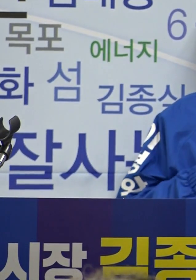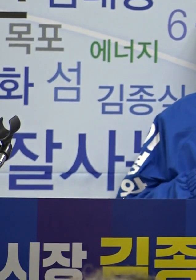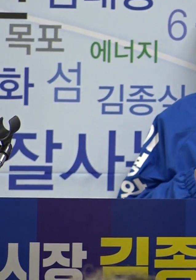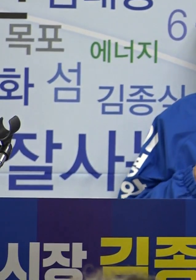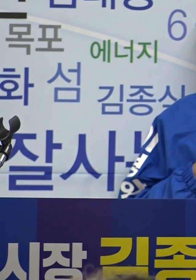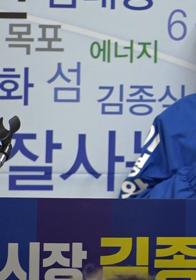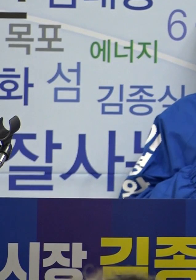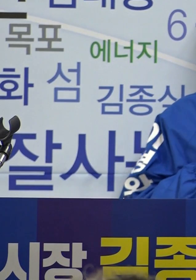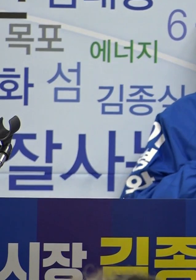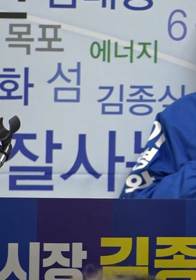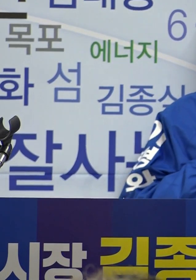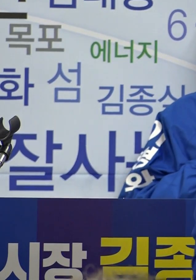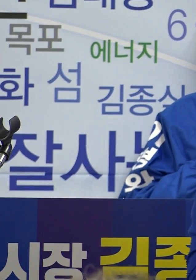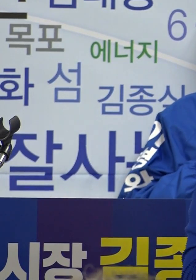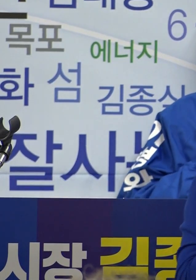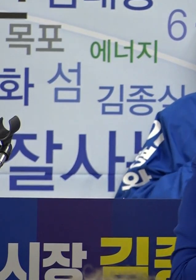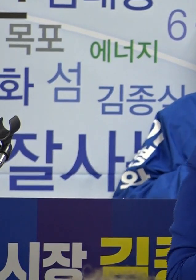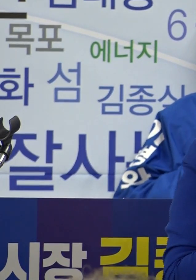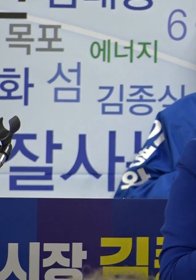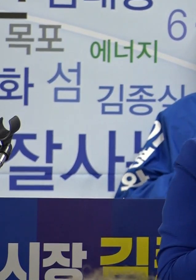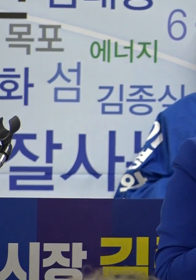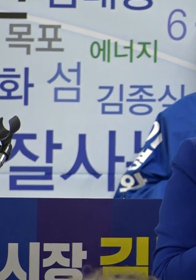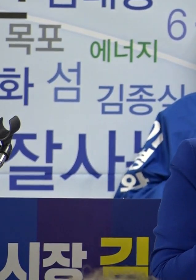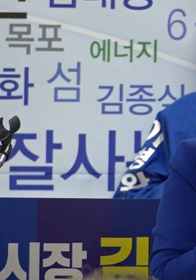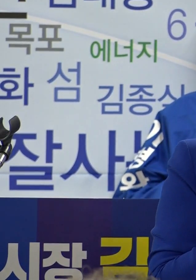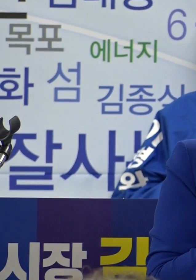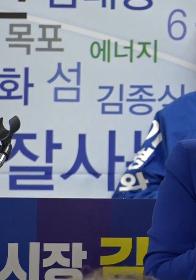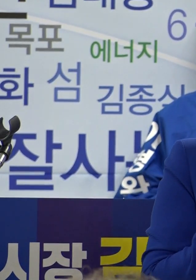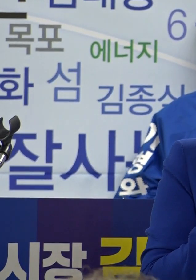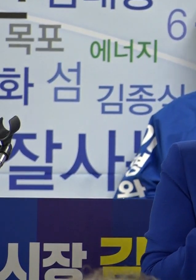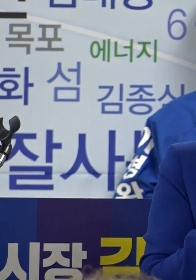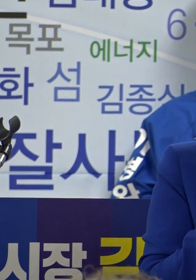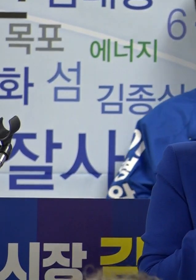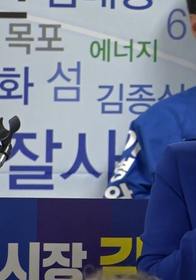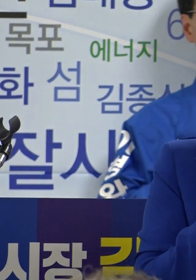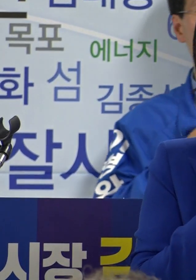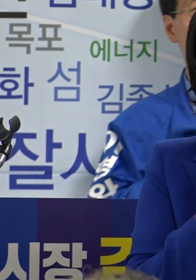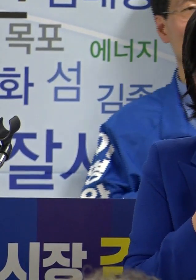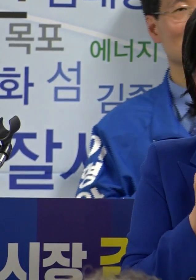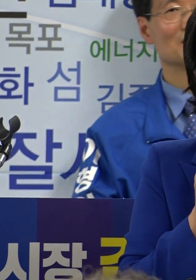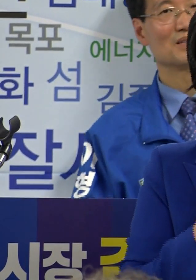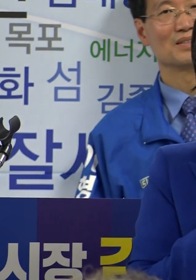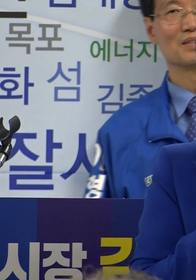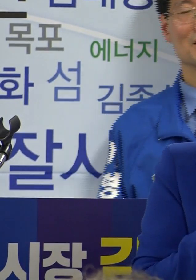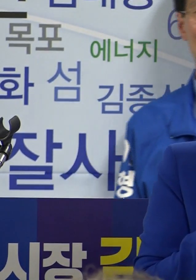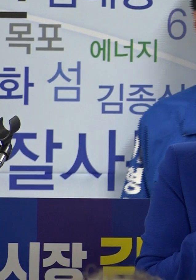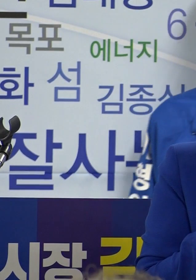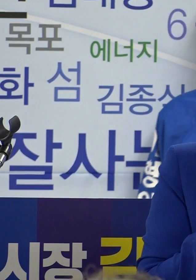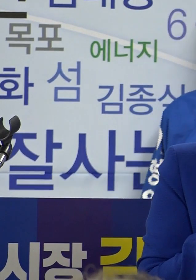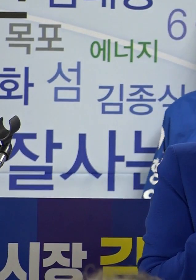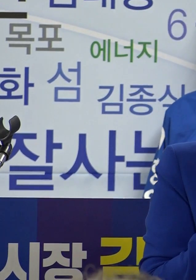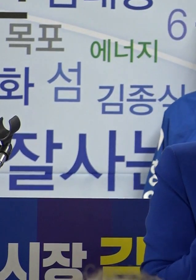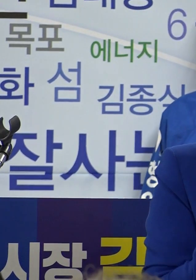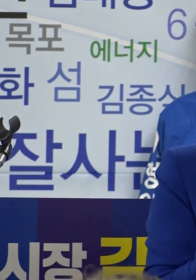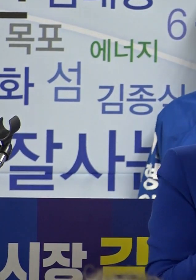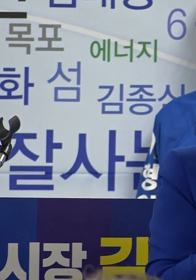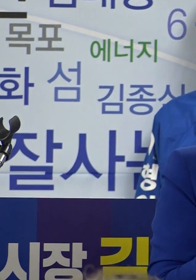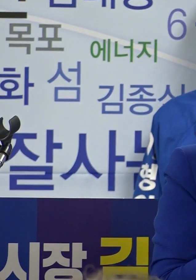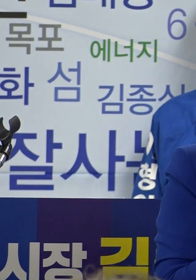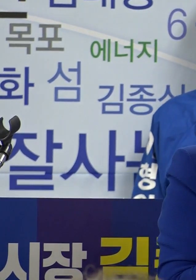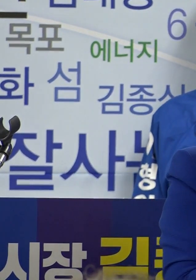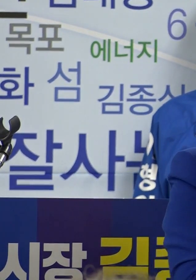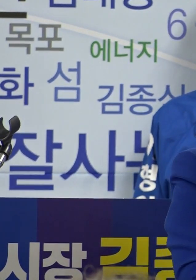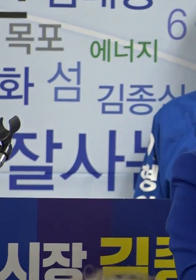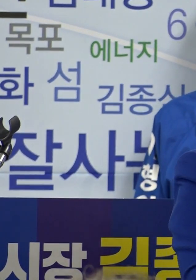됩니다. 그래서 가는 잘 되신다고 하니까 특별히 엄마들의 힘이 필요합니다. 엄마들은 나를